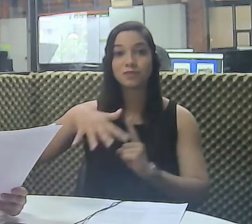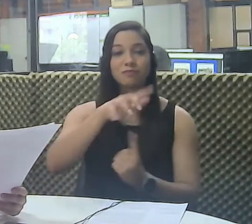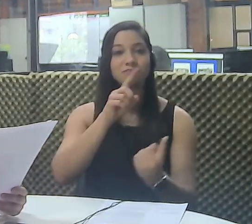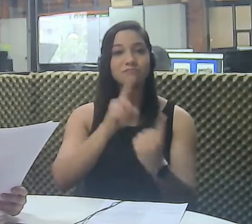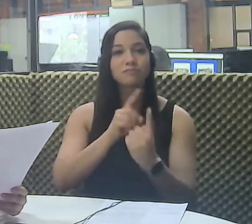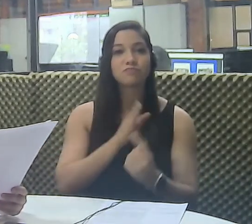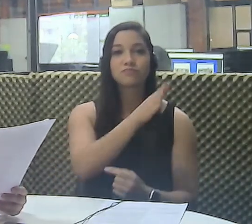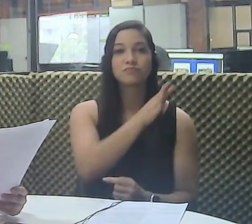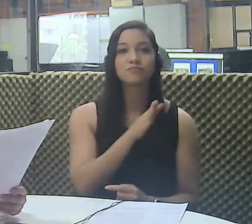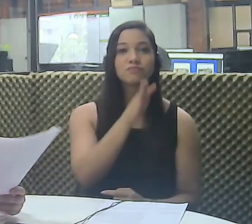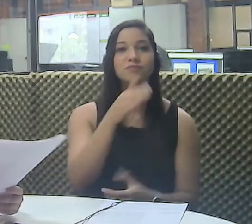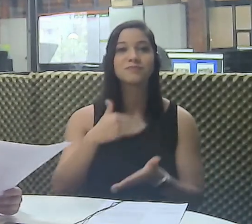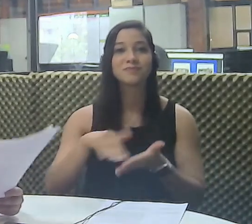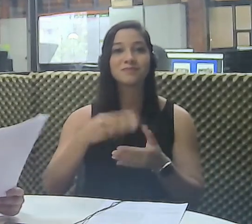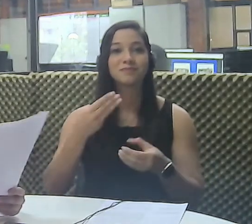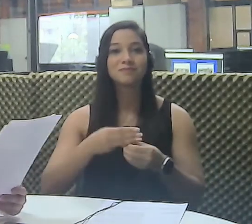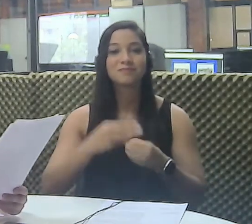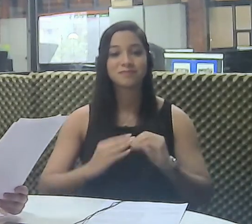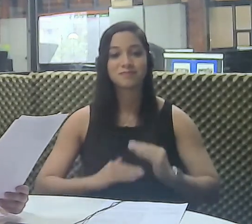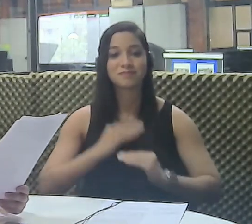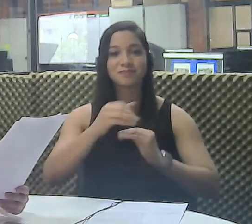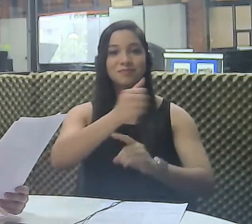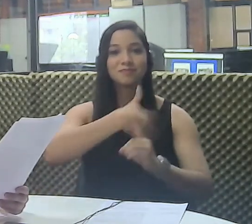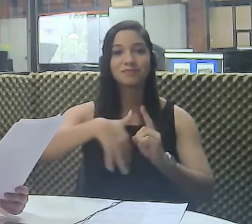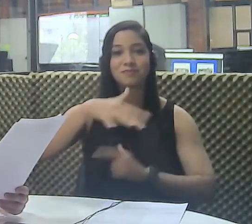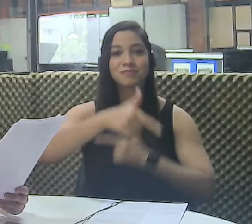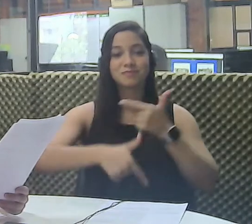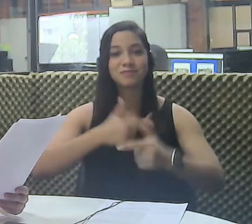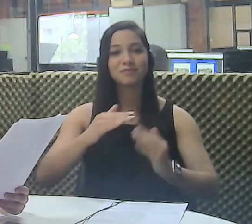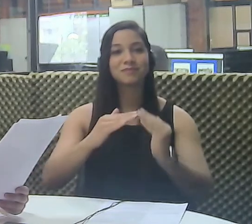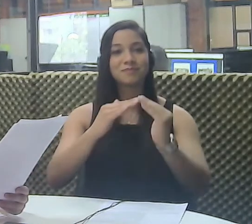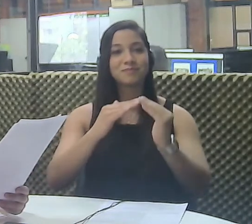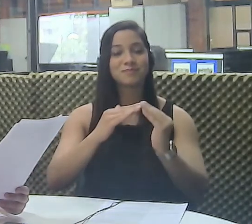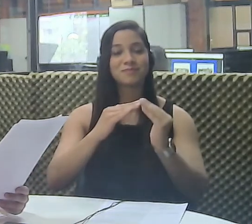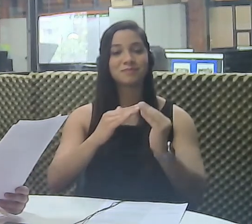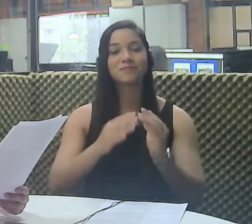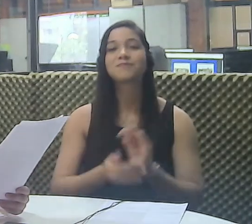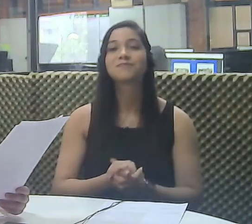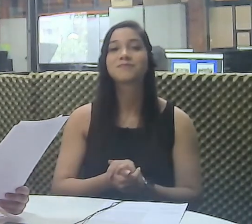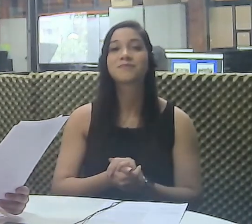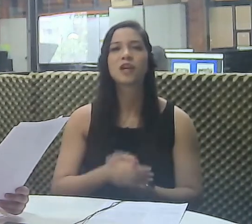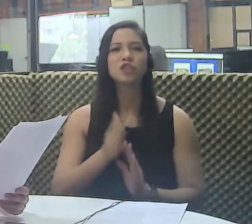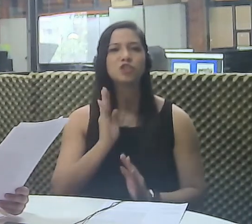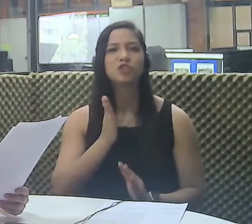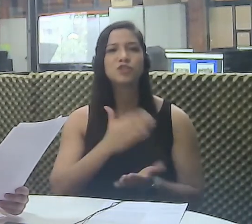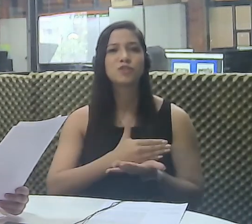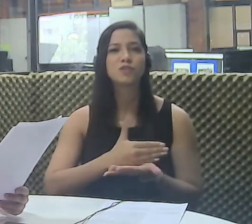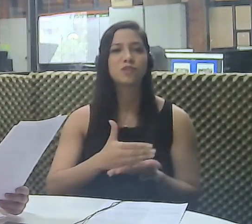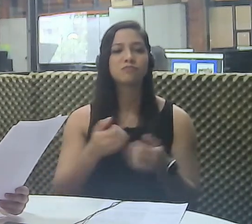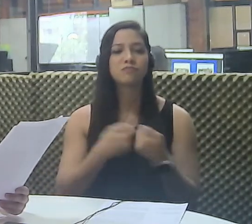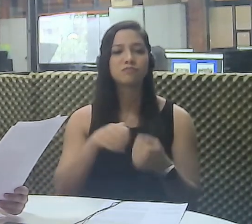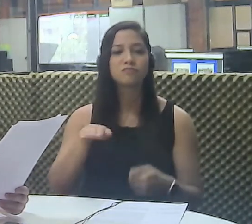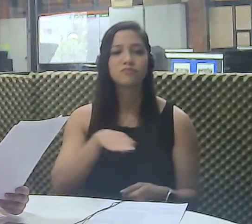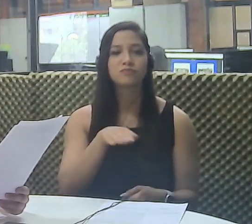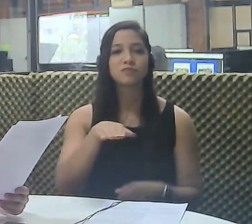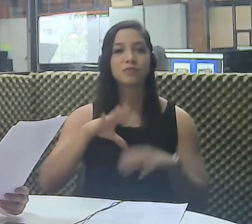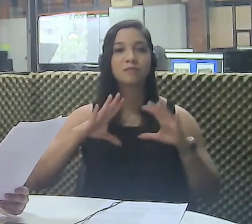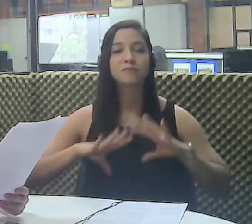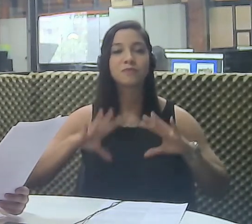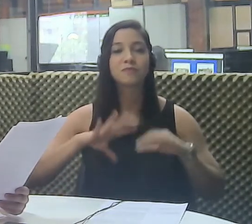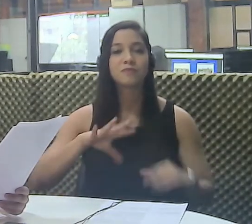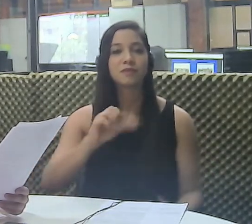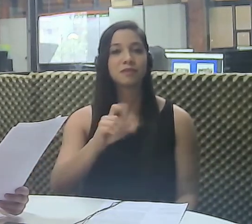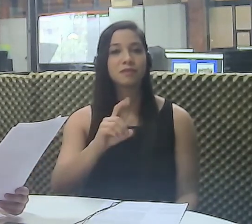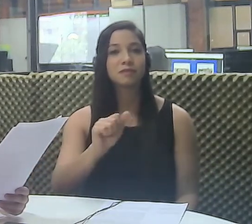atendimento Itinerante da Secretaria Municipal de Desenvolvimento Social trabalho e habitação Já Está estacionado na praça